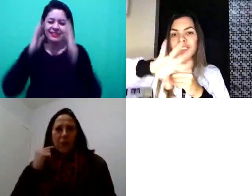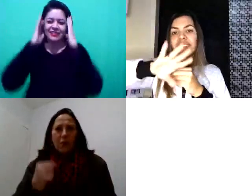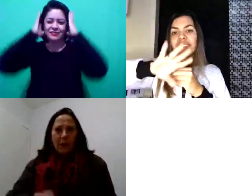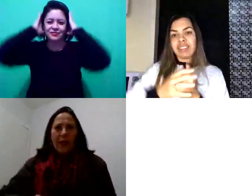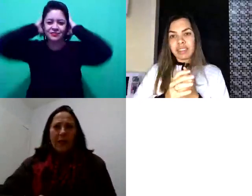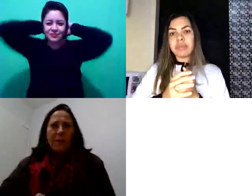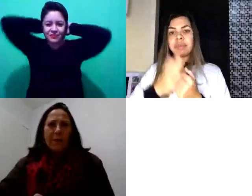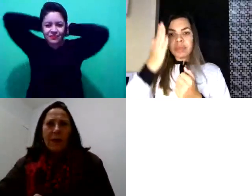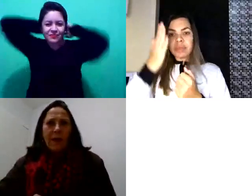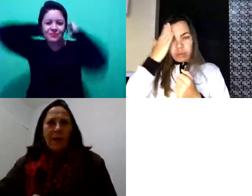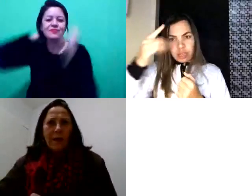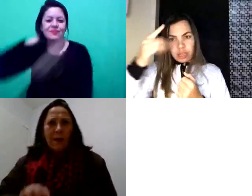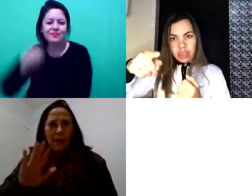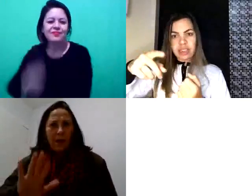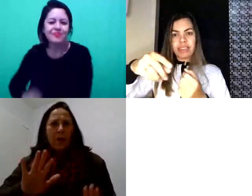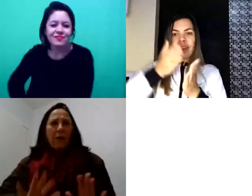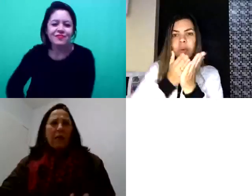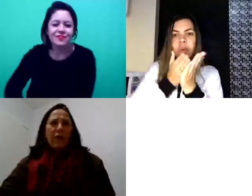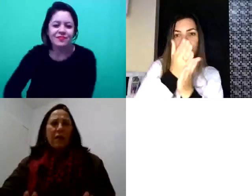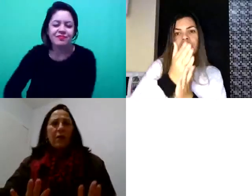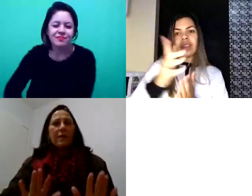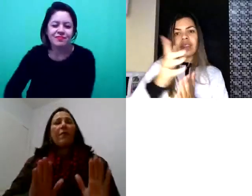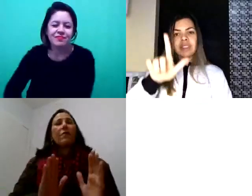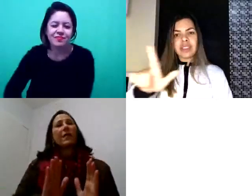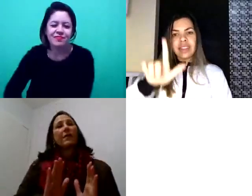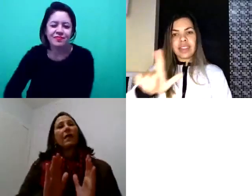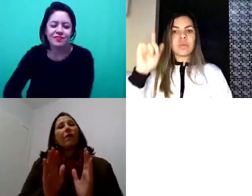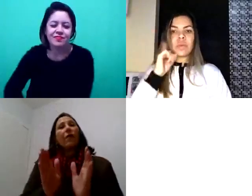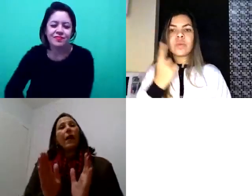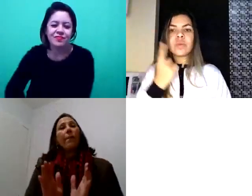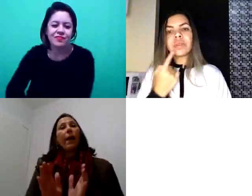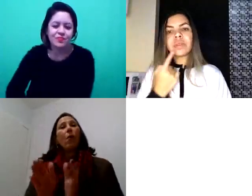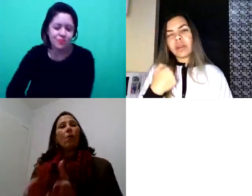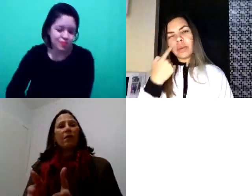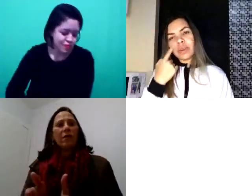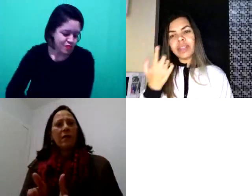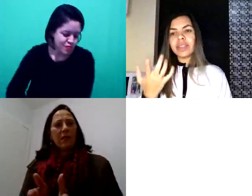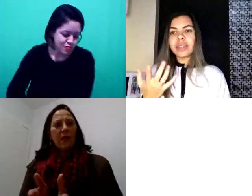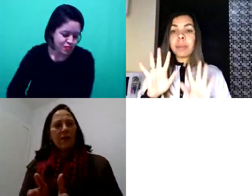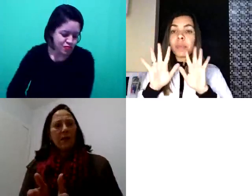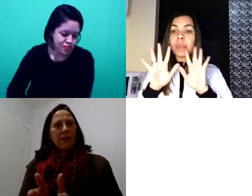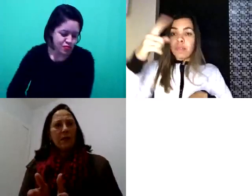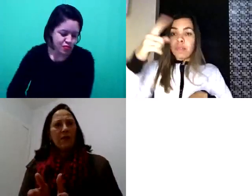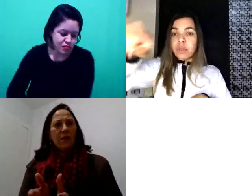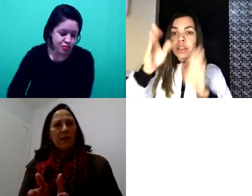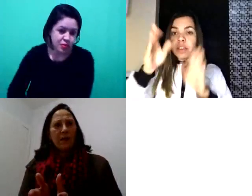literatura surda, né? Que eu dei uma olhadinha. Então, assim, vocês têm que focar para onde vocês querem fazer a pesquisa de